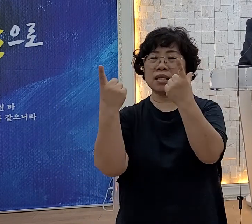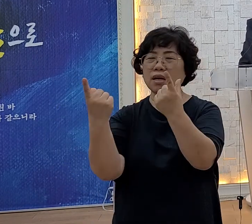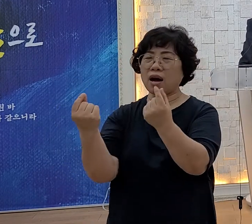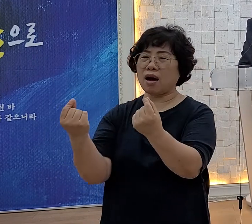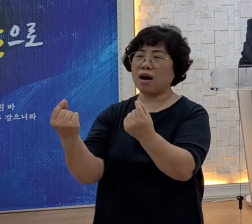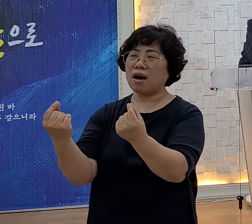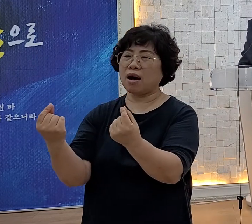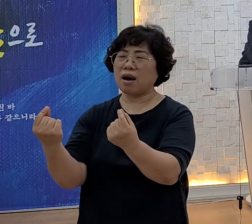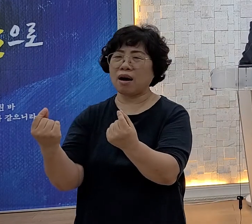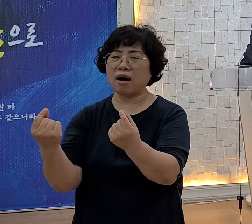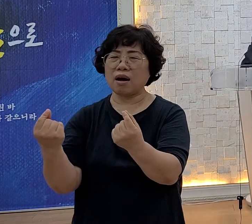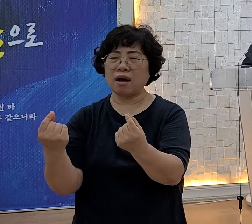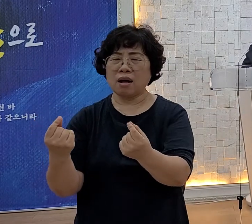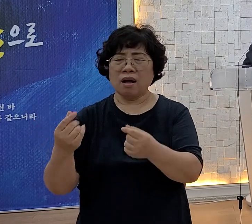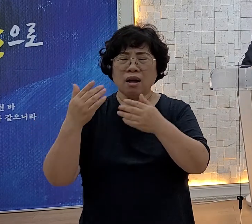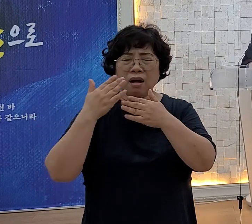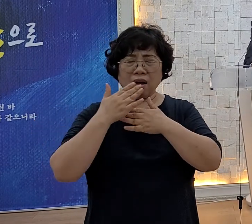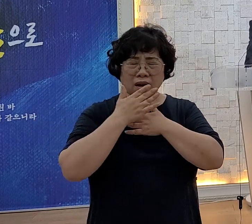방패시라.